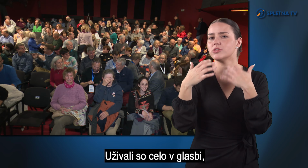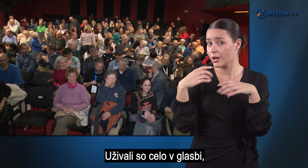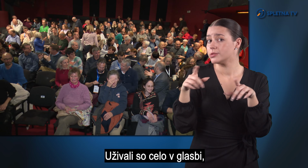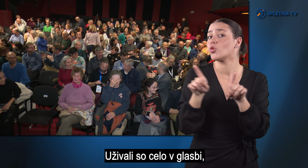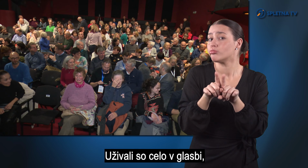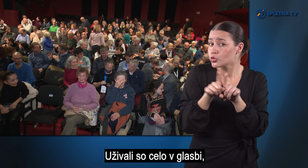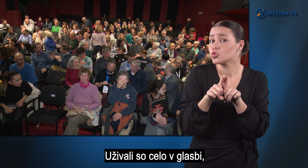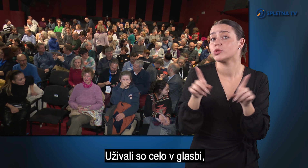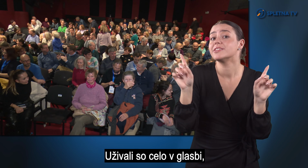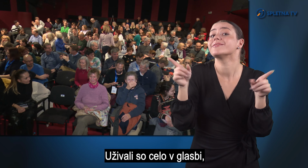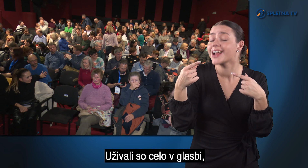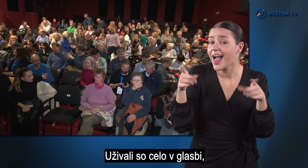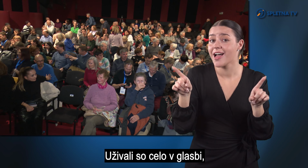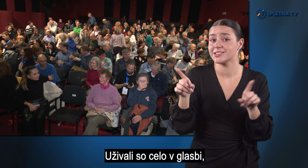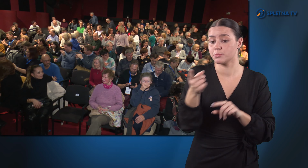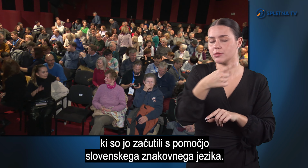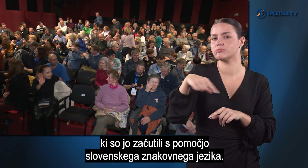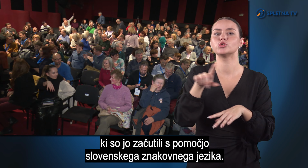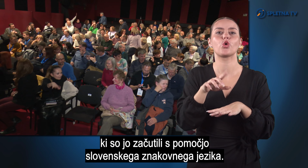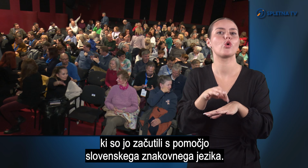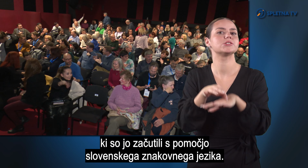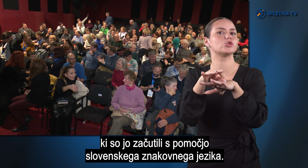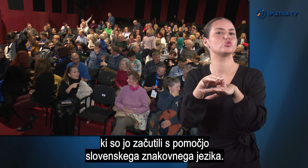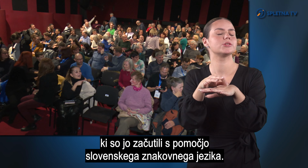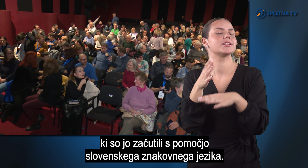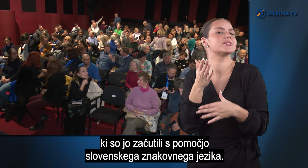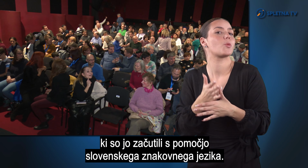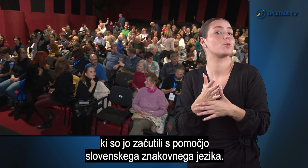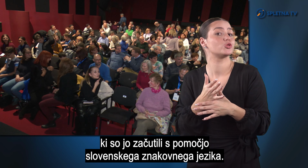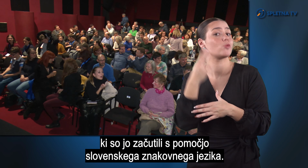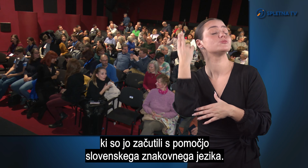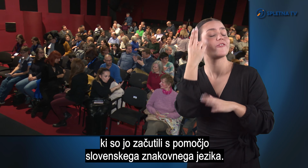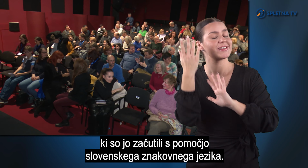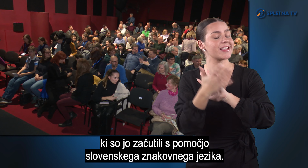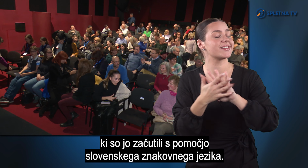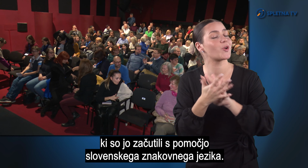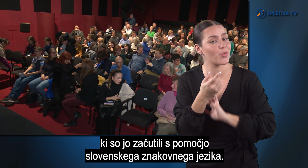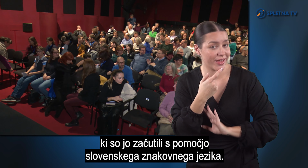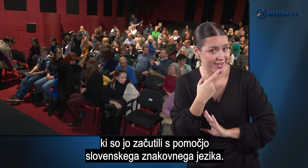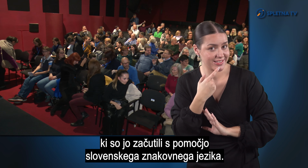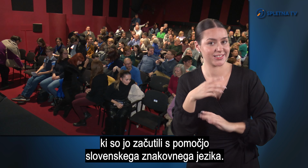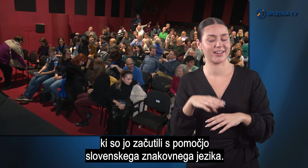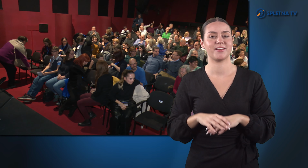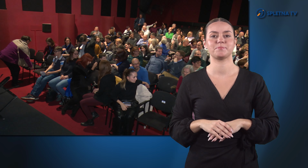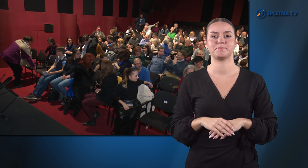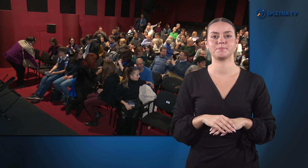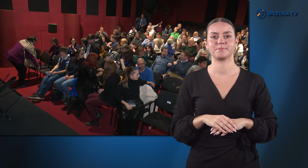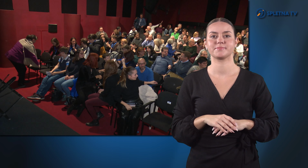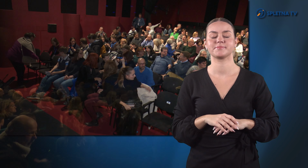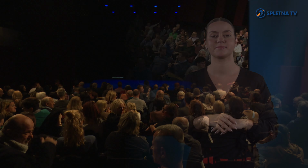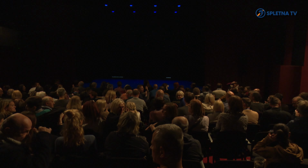Uživali so celo v glasbi, ki so jo začutili s pomočjo slovenskega znakovnega jezika.